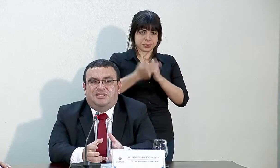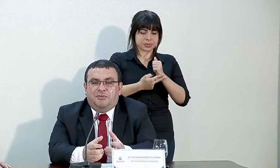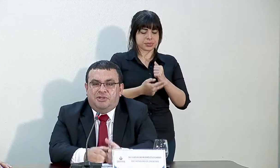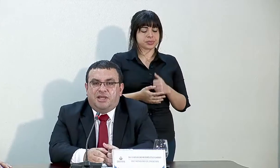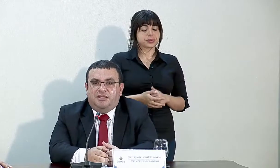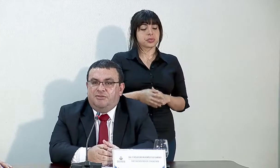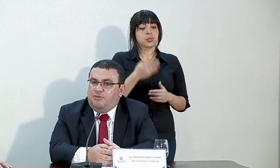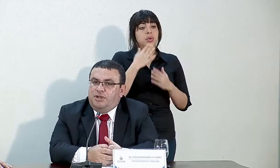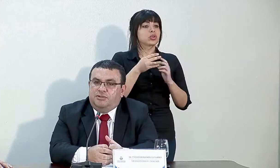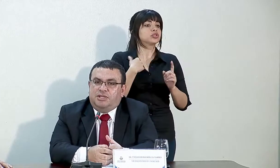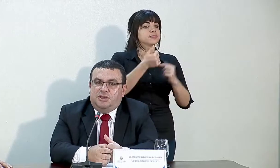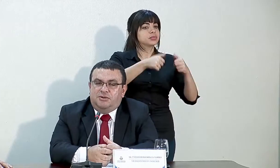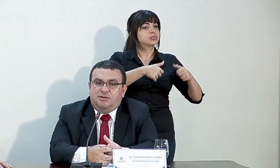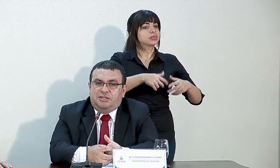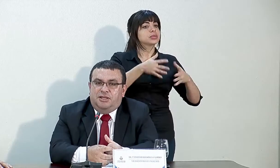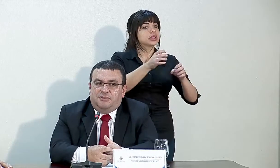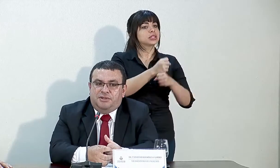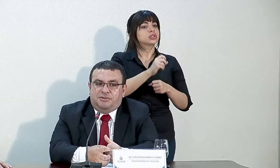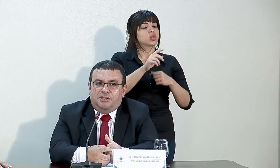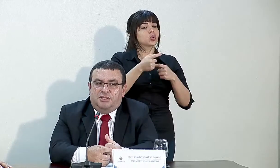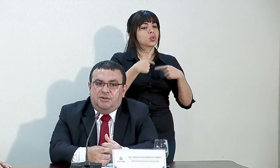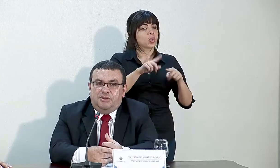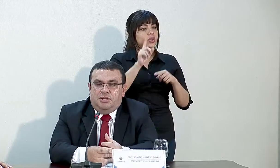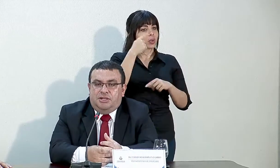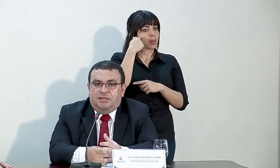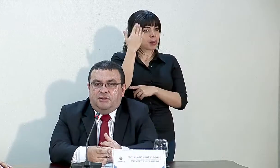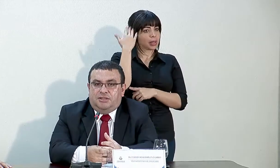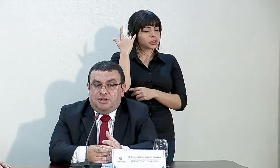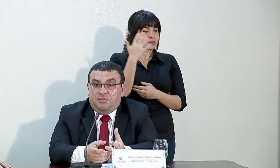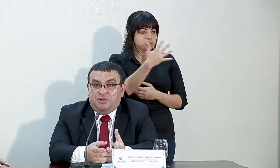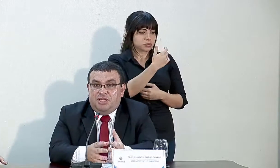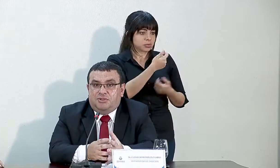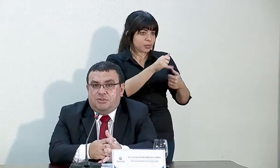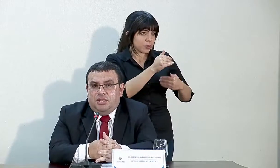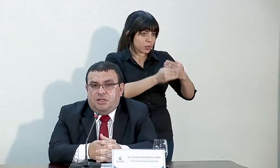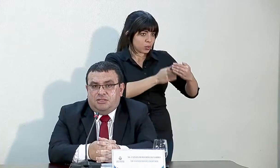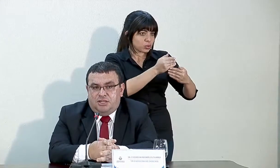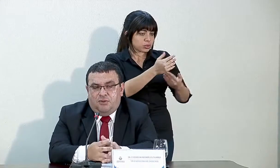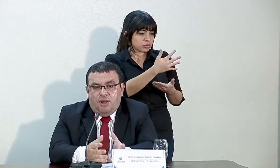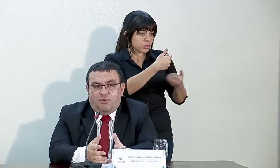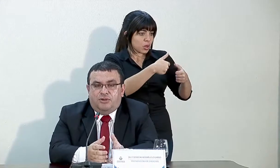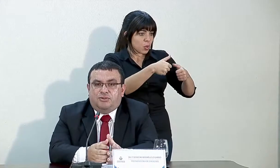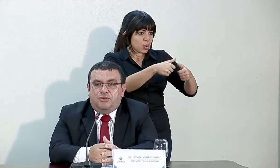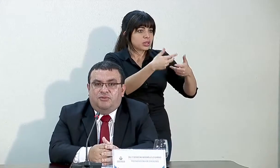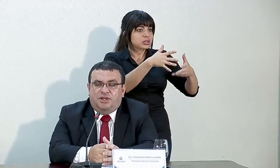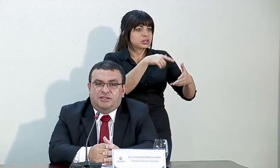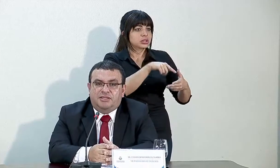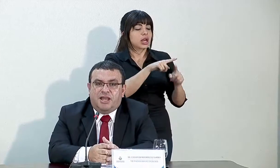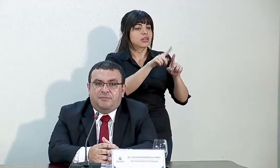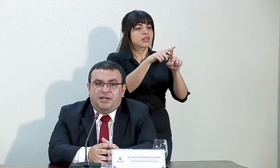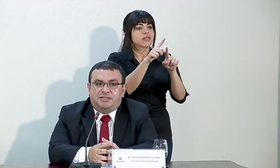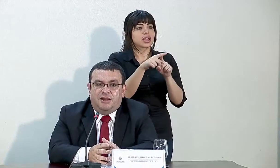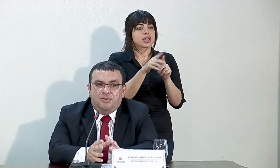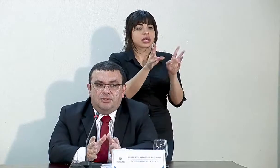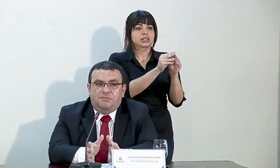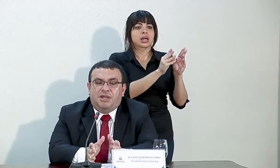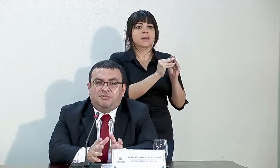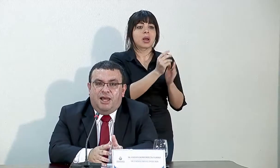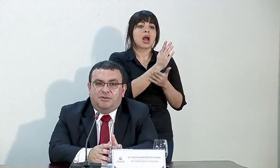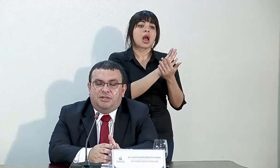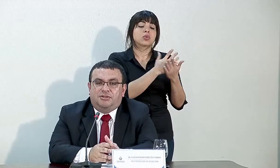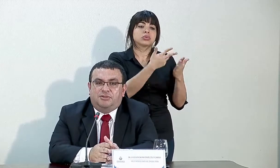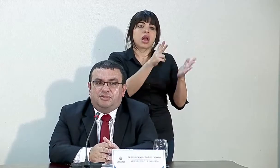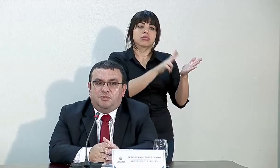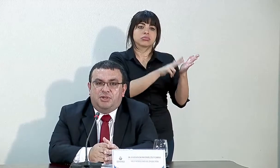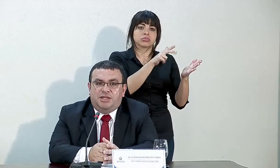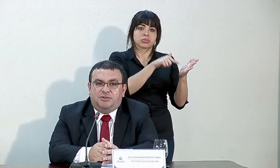Bueno, estamos rescatando acuerdos que hicieron durante la administración anterior, durante ese proceso, se llegó a acuerdos con diferentes cámaras, algunos se